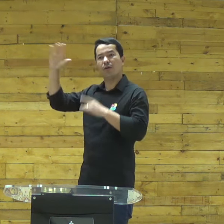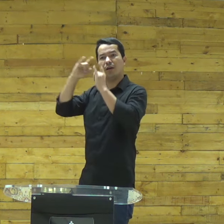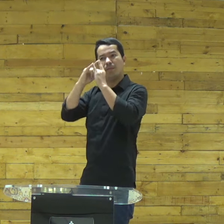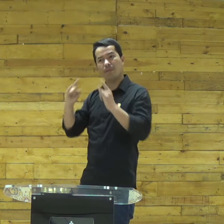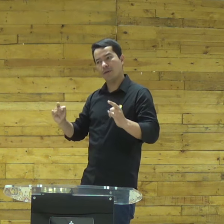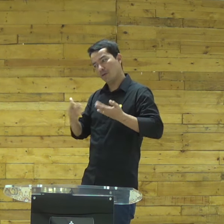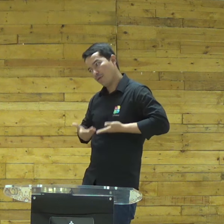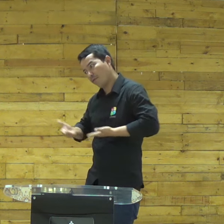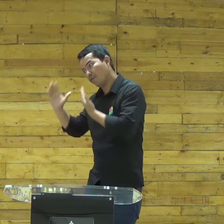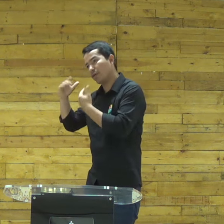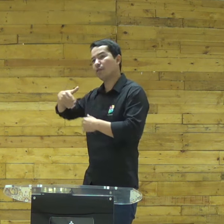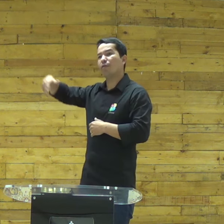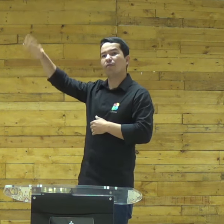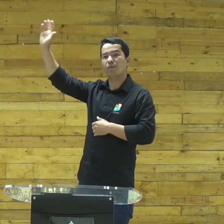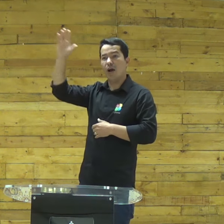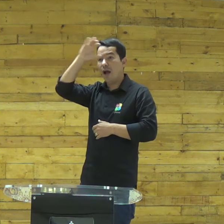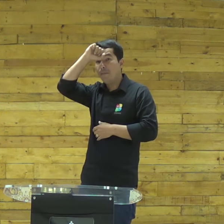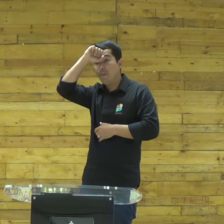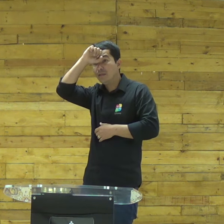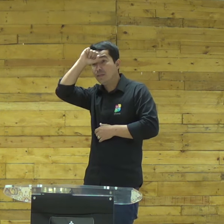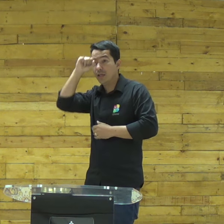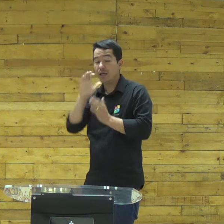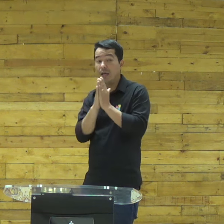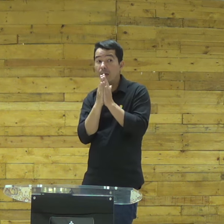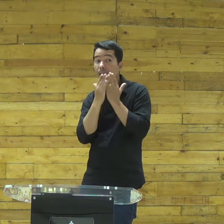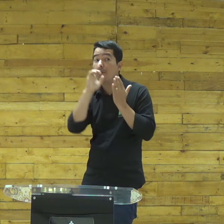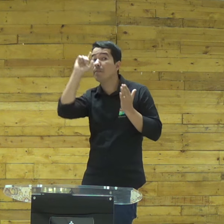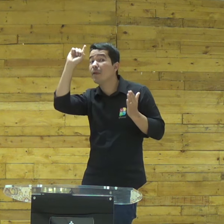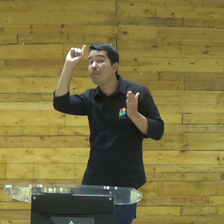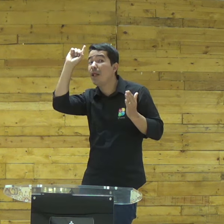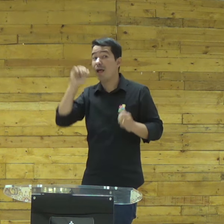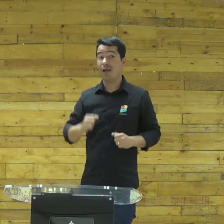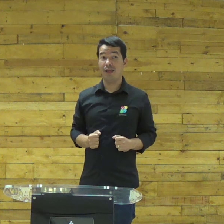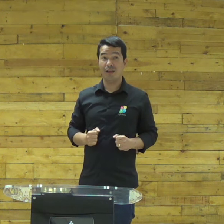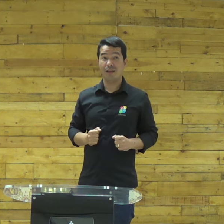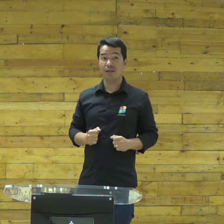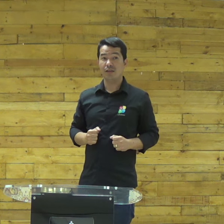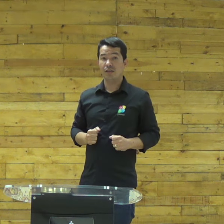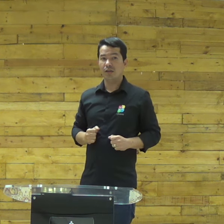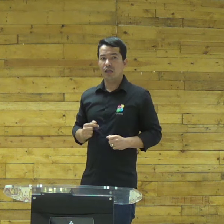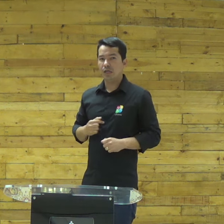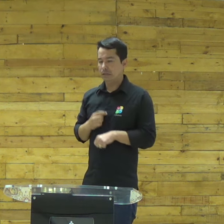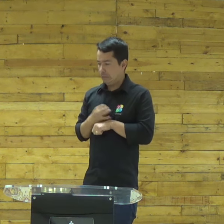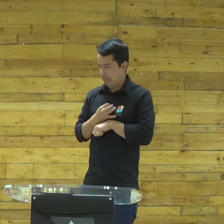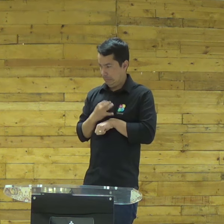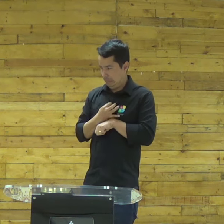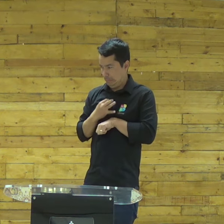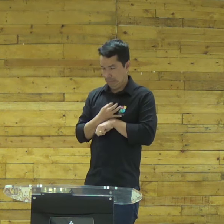convidando para ir na igreja dele e me convidou para ir não Retiro com ele aprender da Bíblia